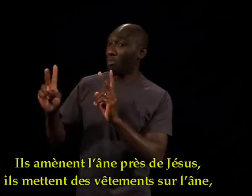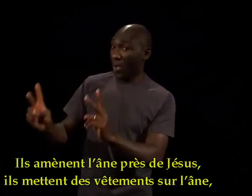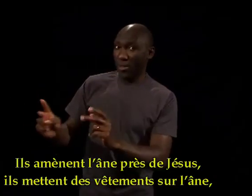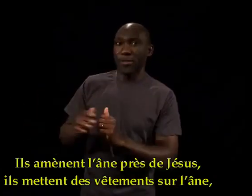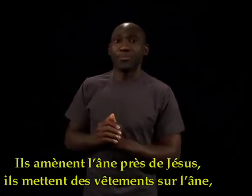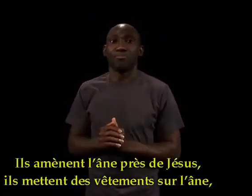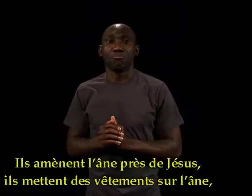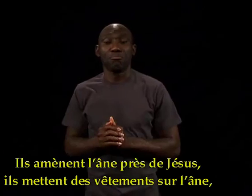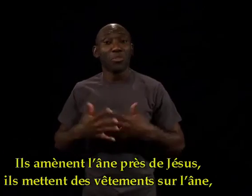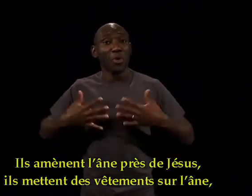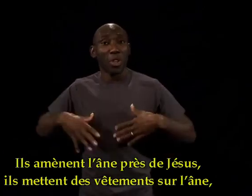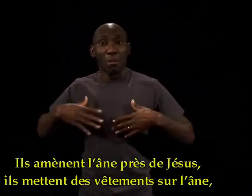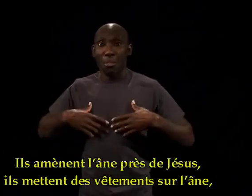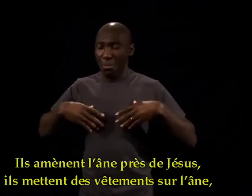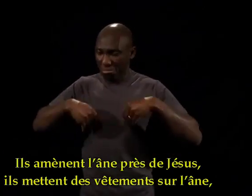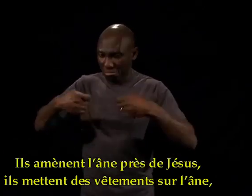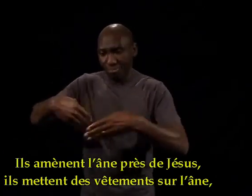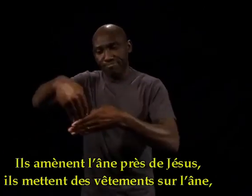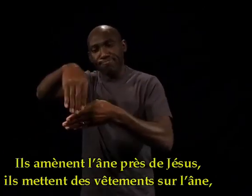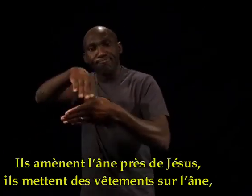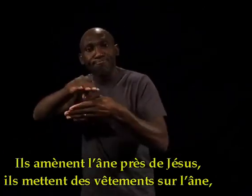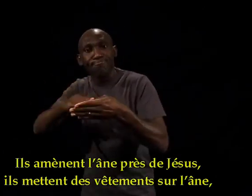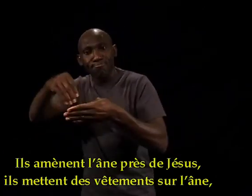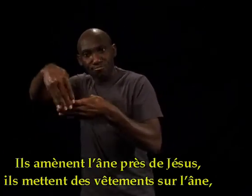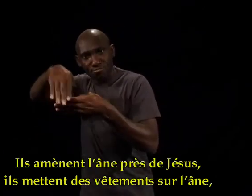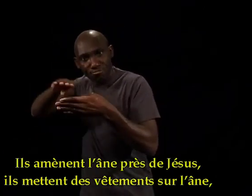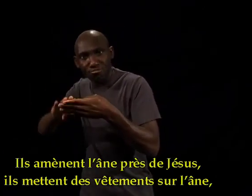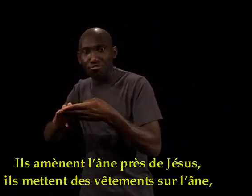Ils amènent l'âne près de Jésus, ils mettent des vêtements sur l'âne